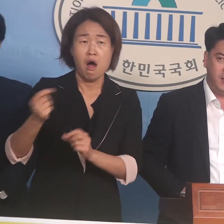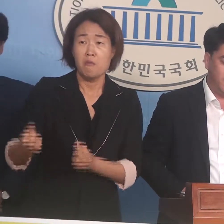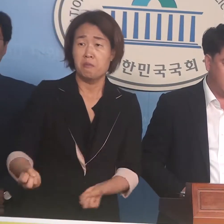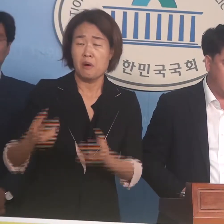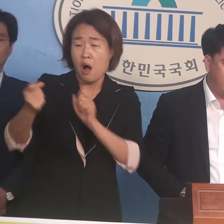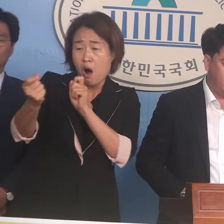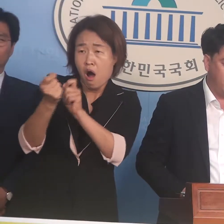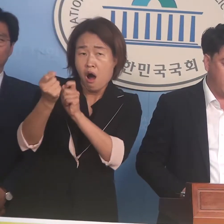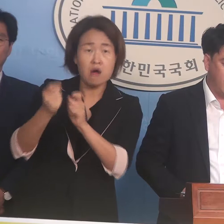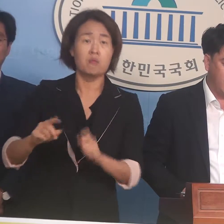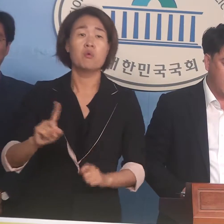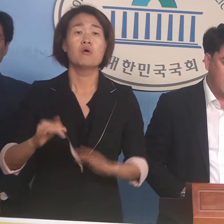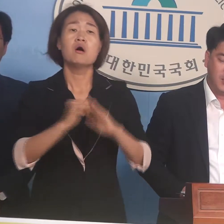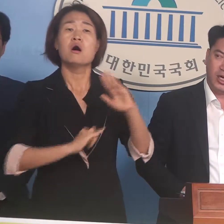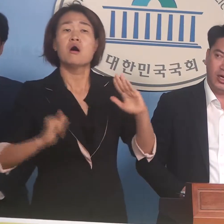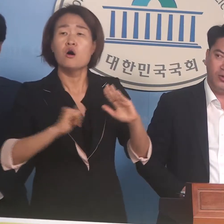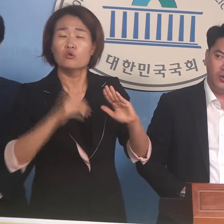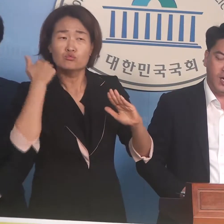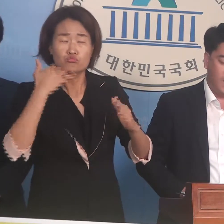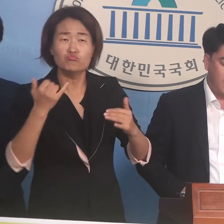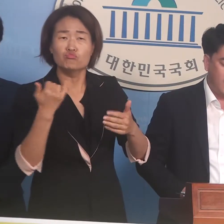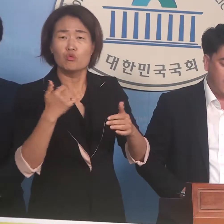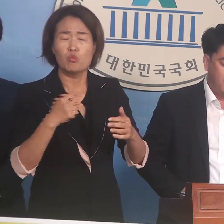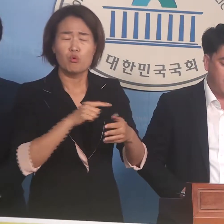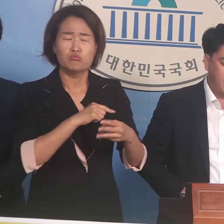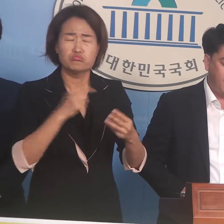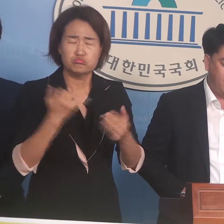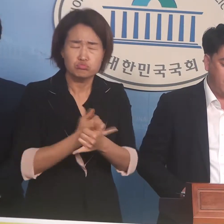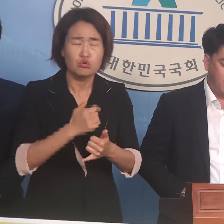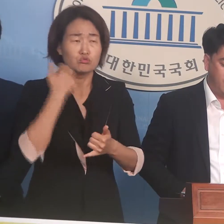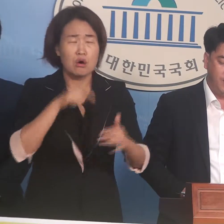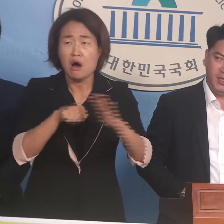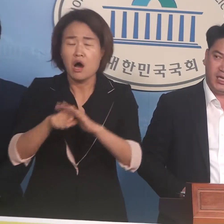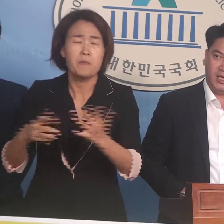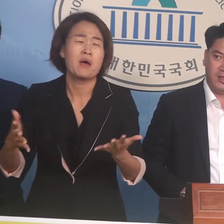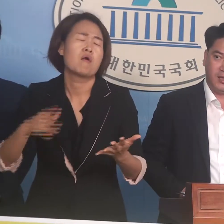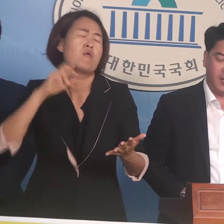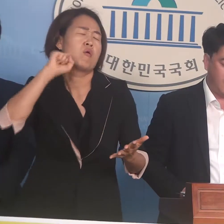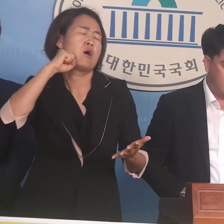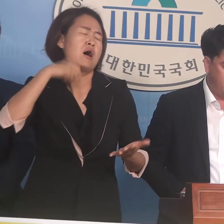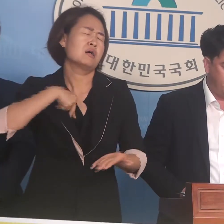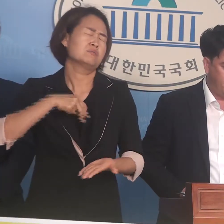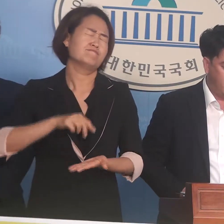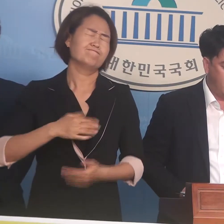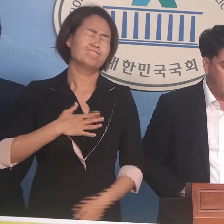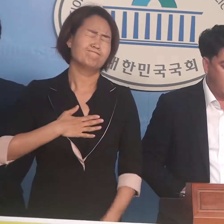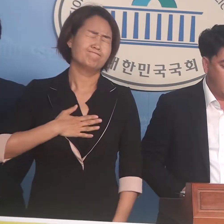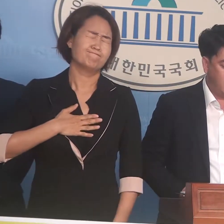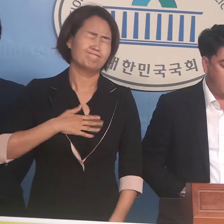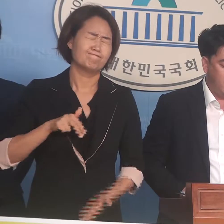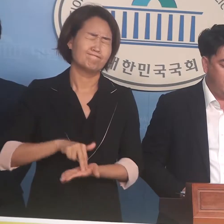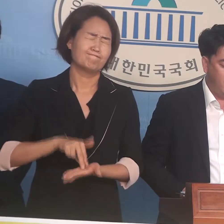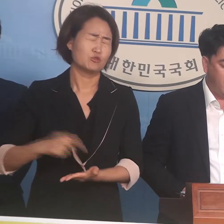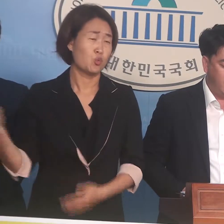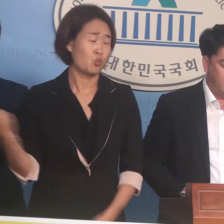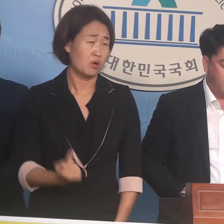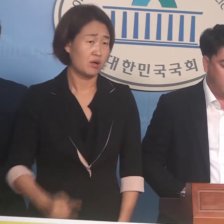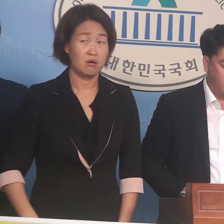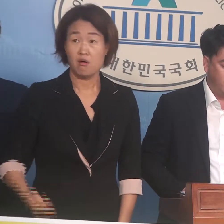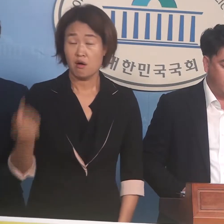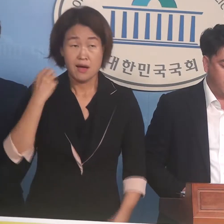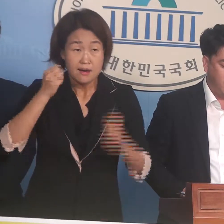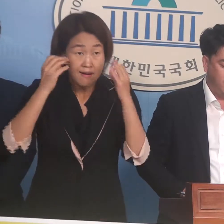가족 친지들을 찾아뵙지 못한 서러움과 비참함을 되씹으며 이 자리에 섰다. 어제